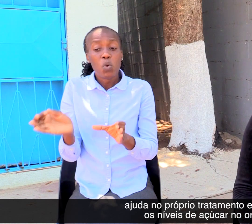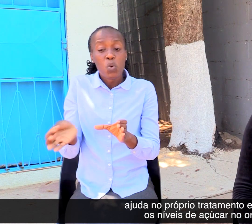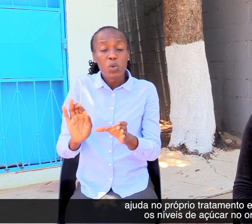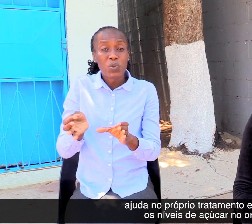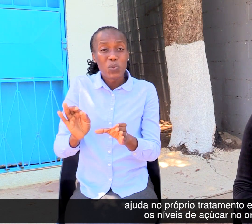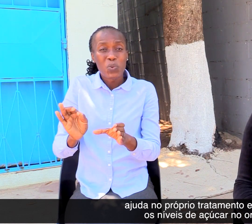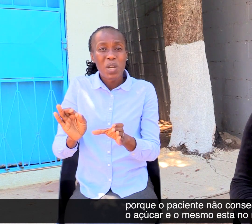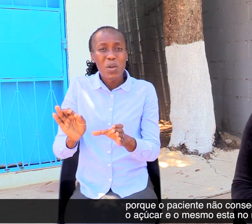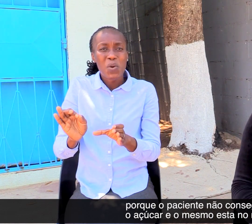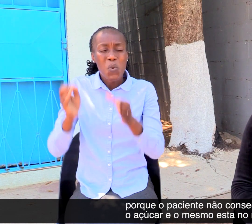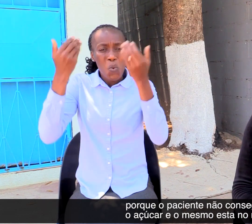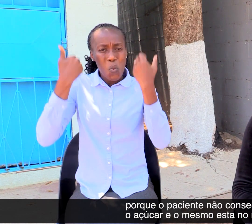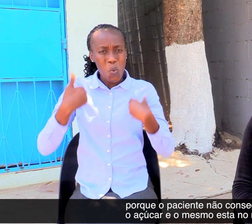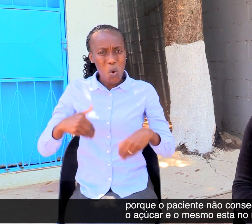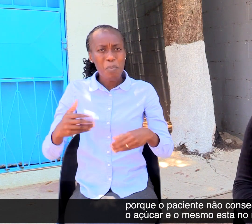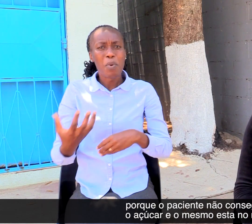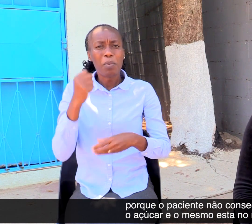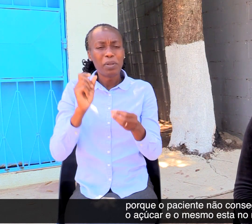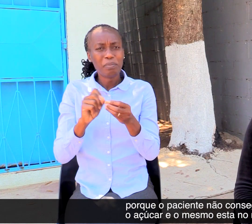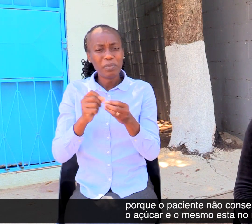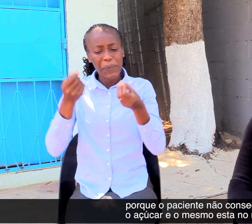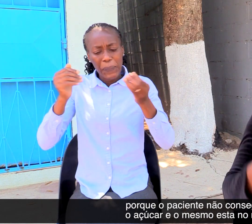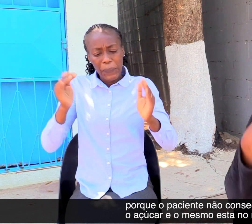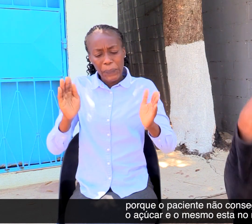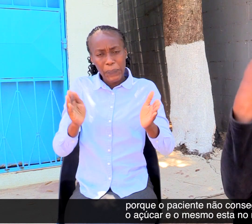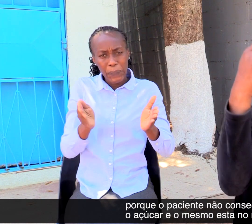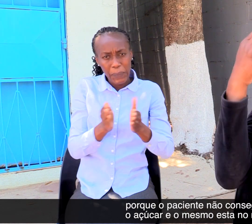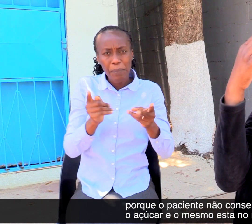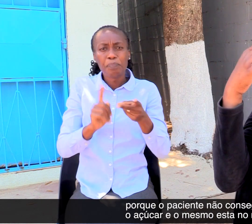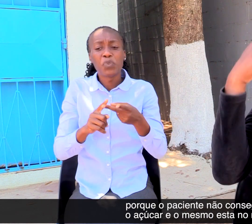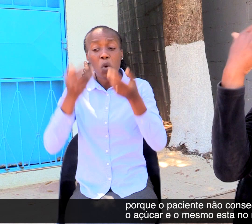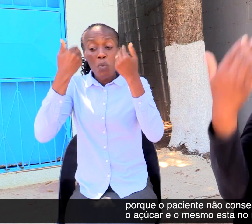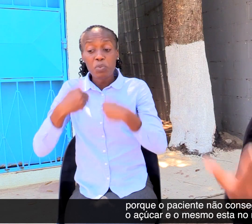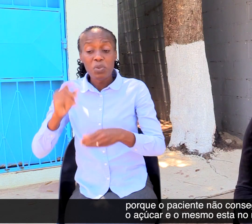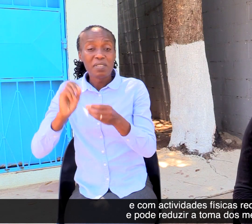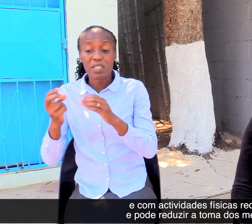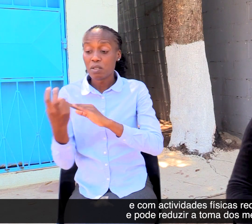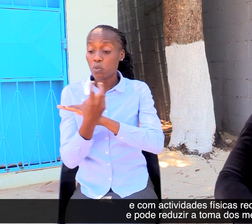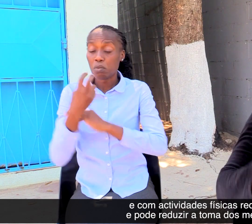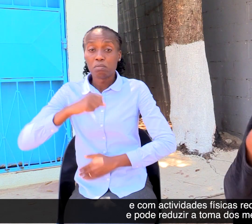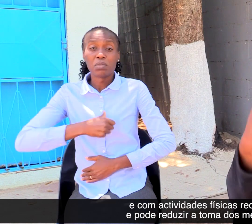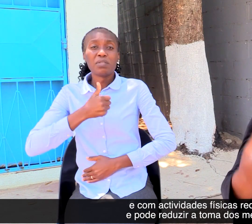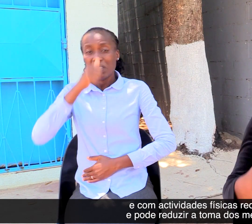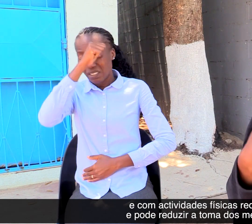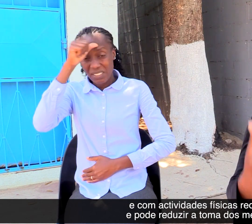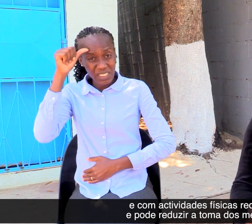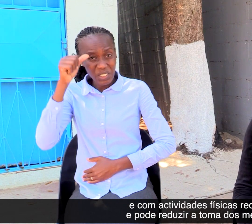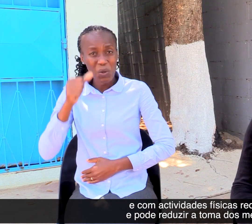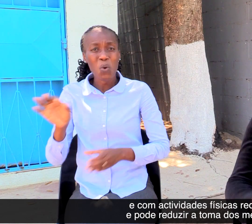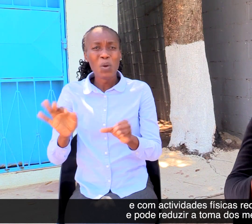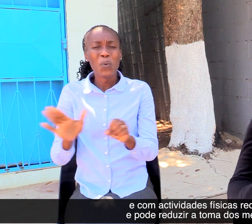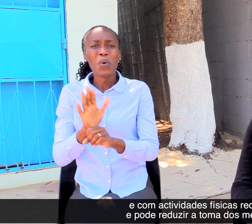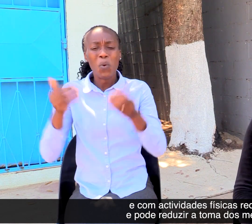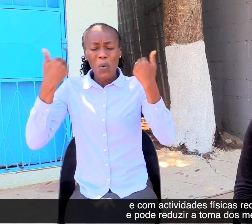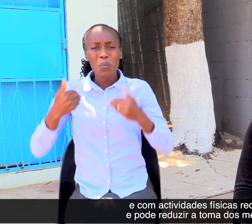açúcar. Vamos supor que é um paciente que não consegue controlar, sempre o açúcar está num nível elevado. Praticando sempre atividade